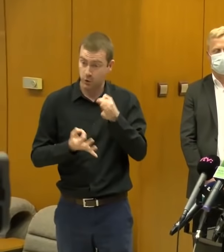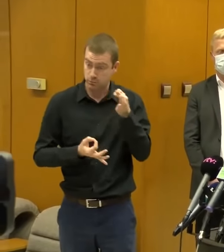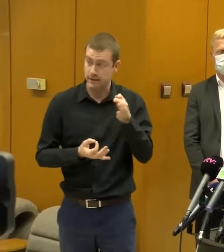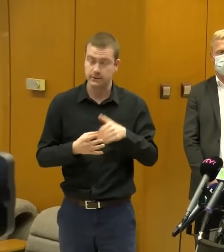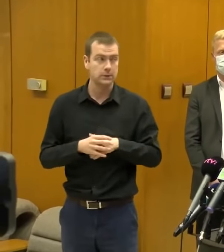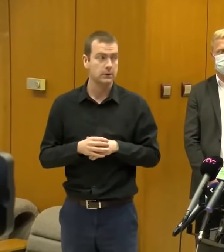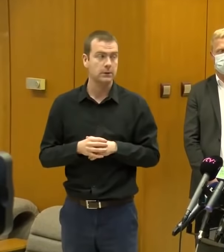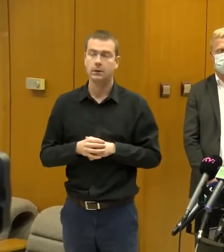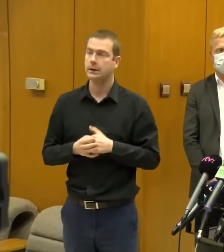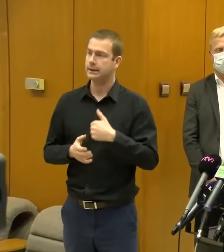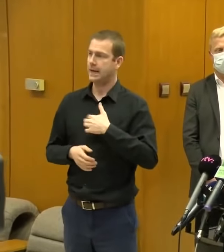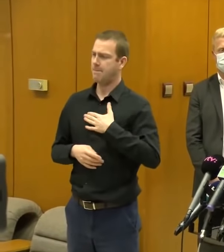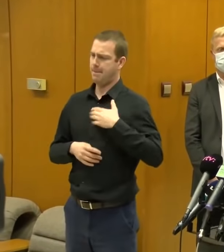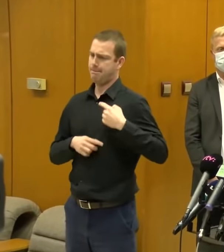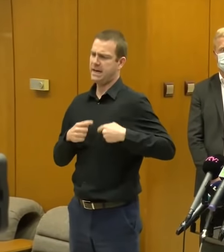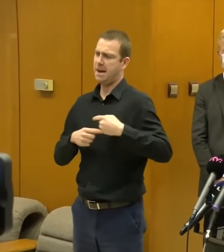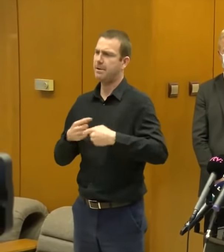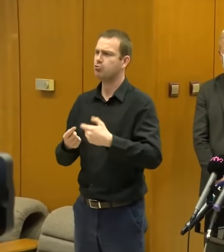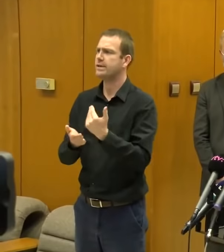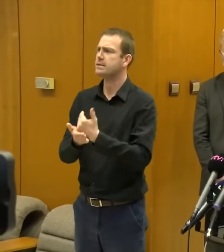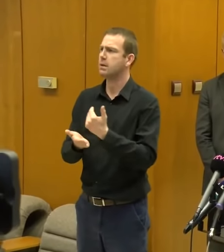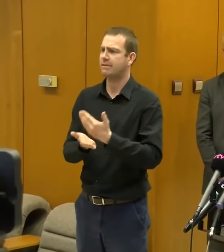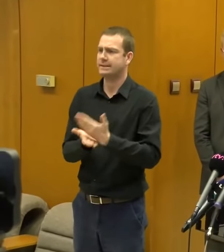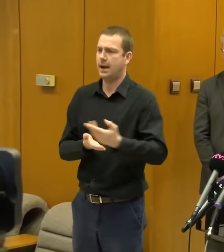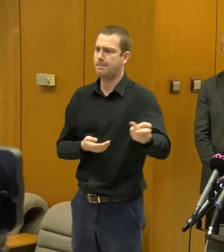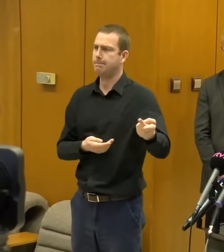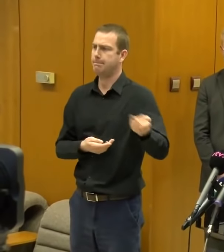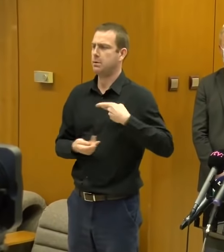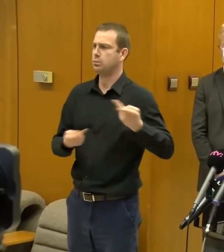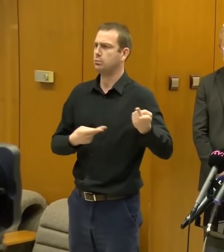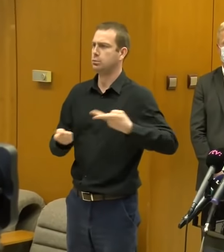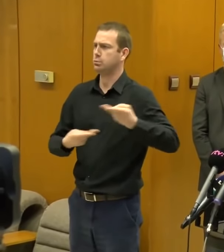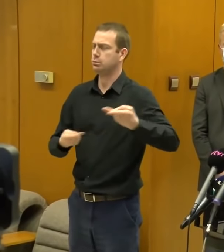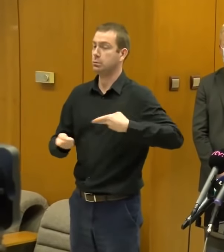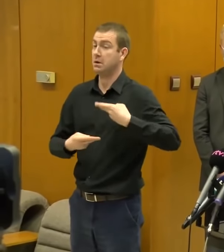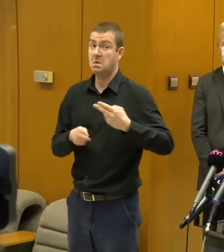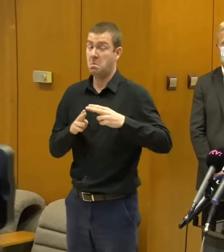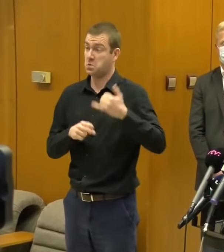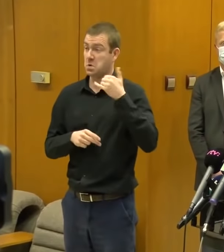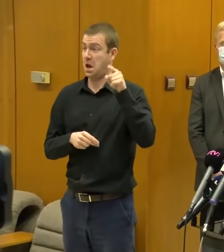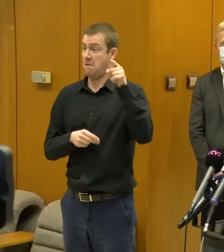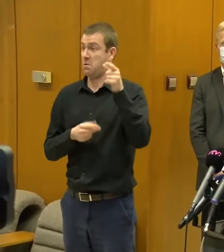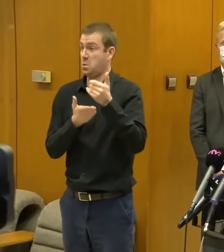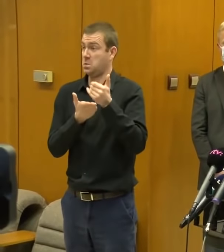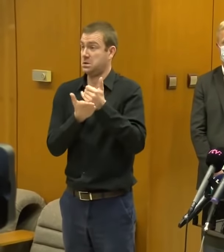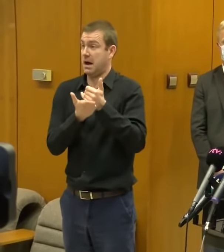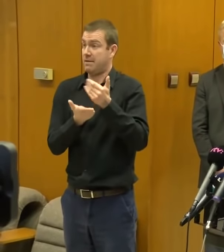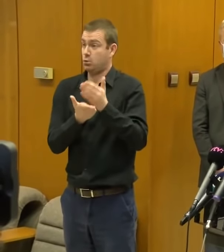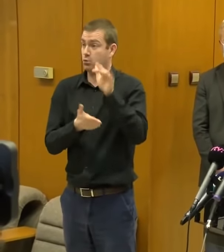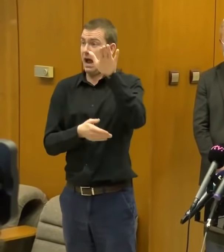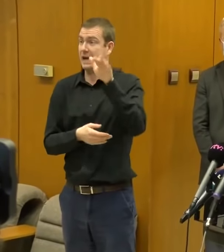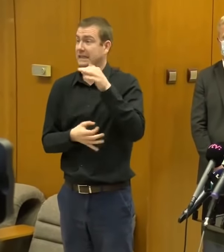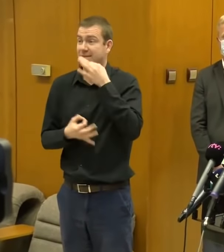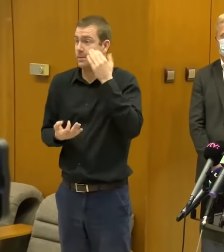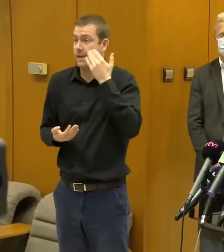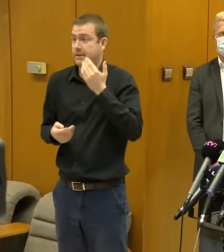Vzhľadom na to, ja mám priebežne desiatky správ, možno tam tá správa už je, nemám tú informáciu. Nestačil som.